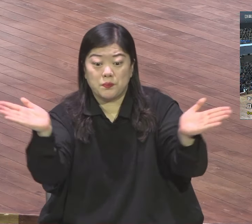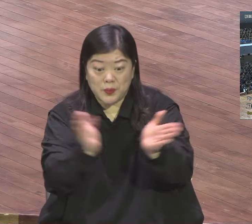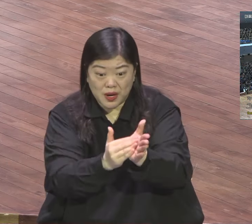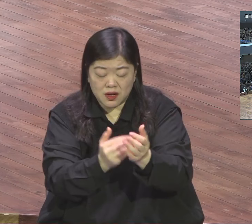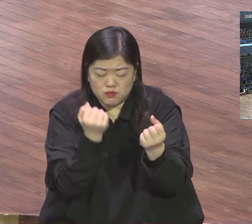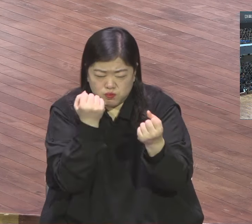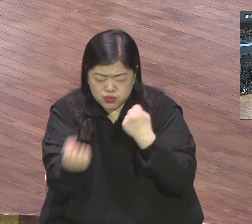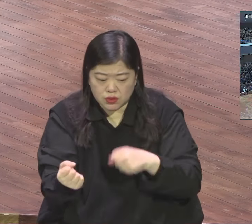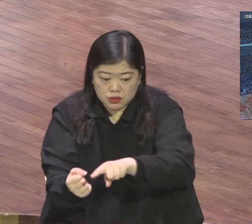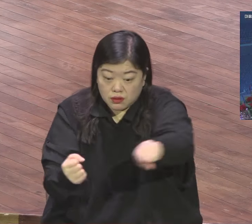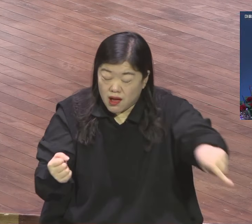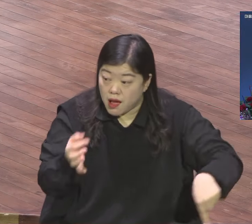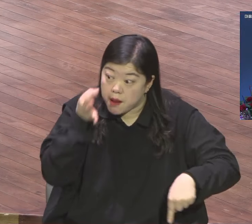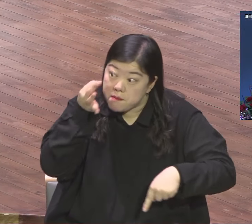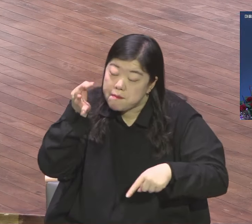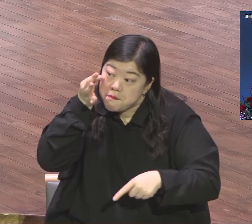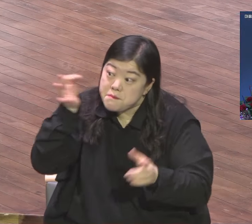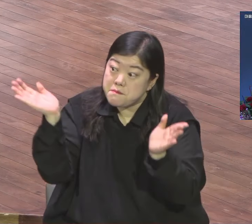둔하여졌음이라.